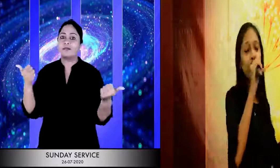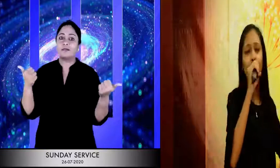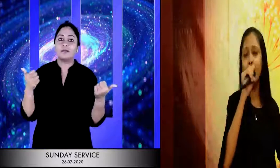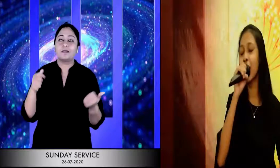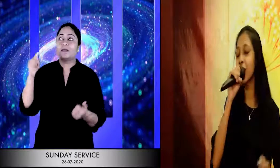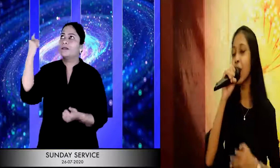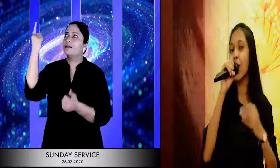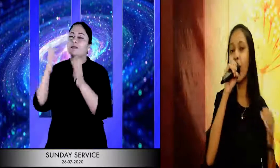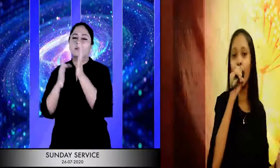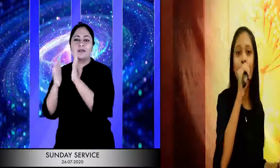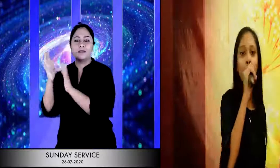যিশুর জন্য,